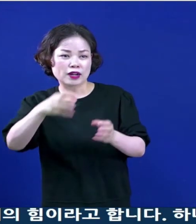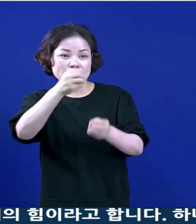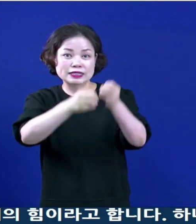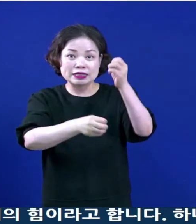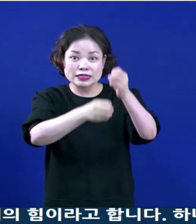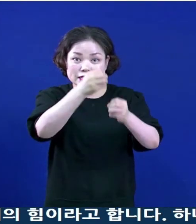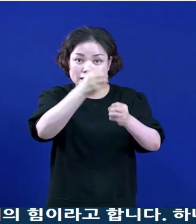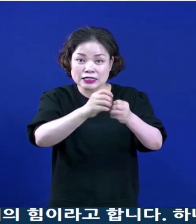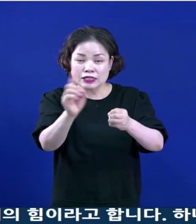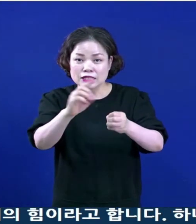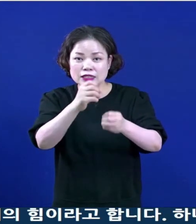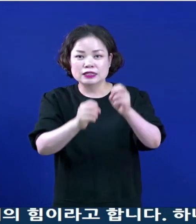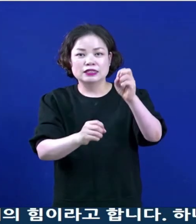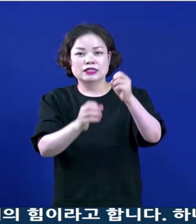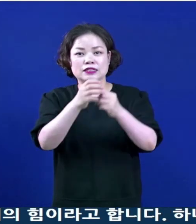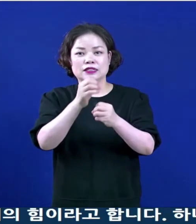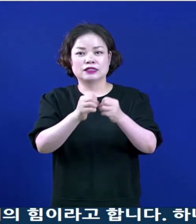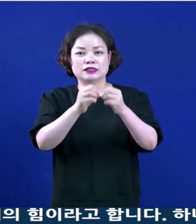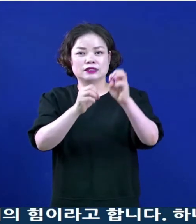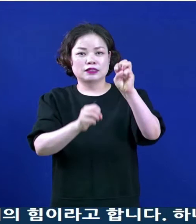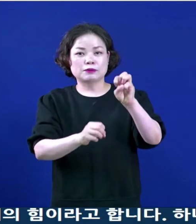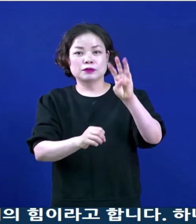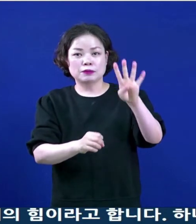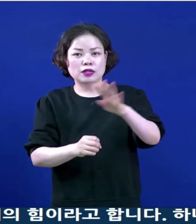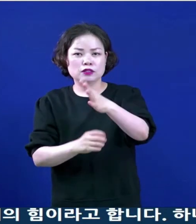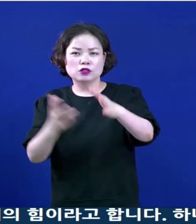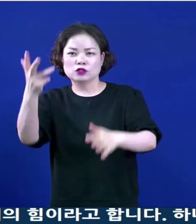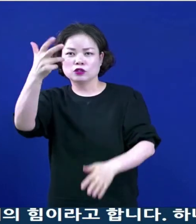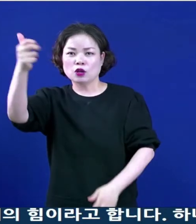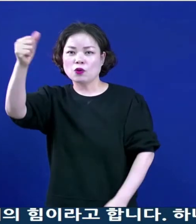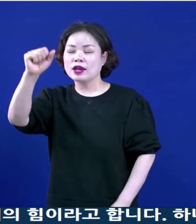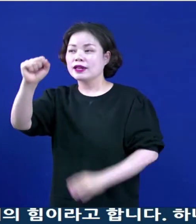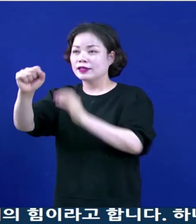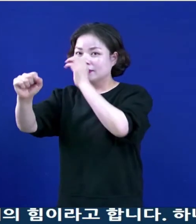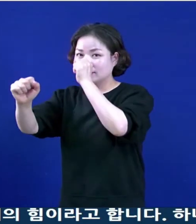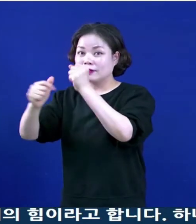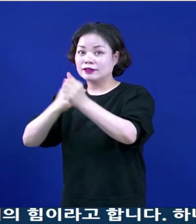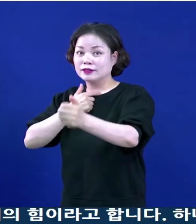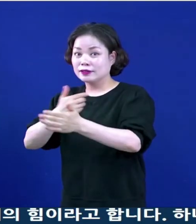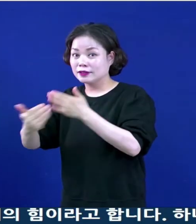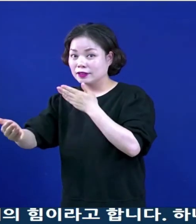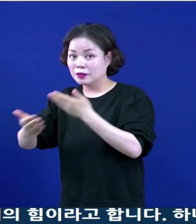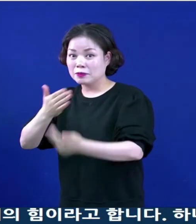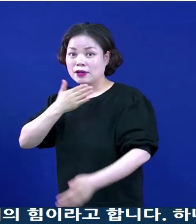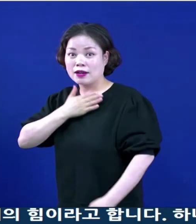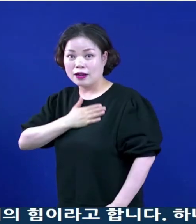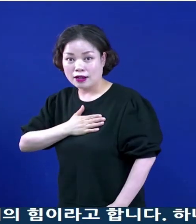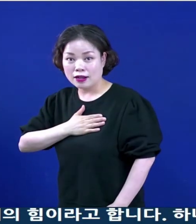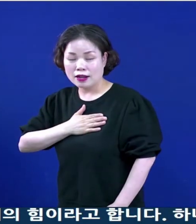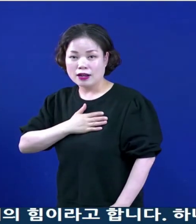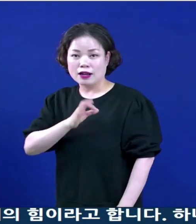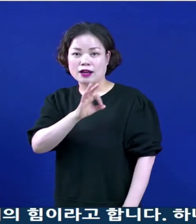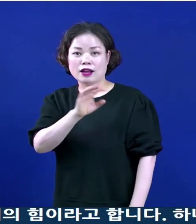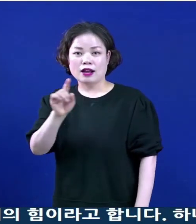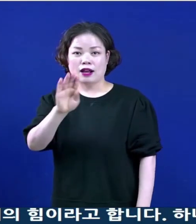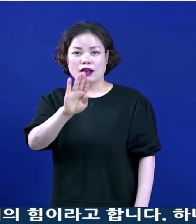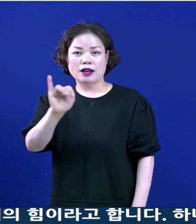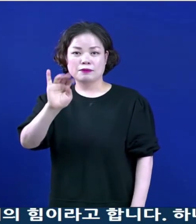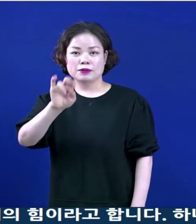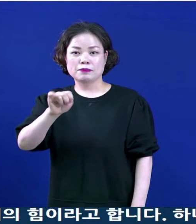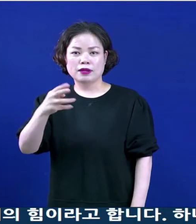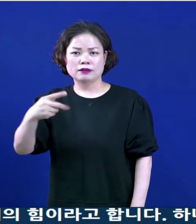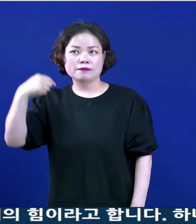하나가 시편 34편인데요 너희는 여호와의 선하심을 맛보아 알지어다. 아비멜렉 앞에서 미친